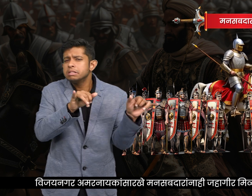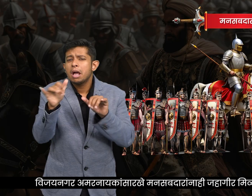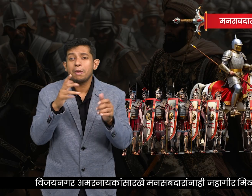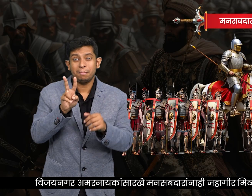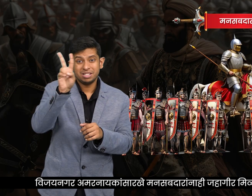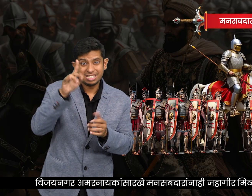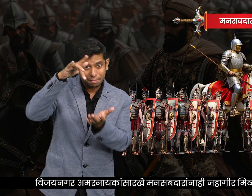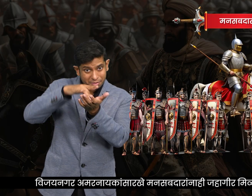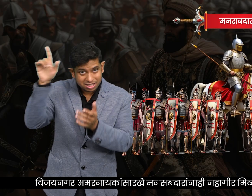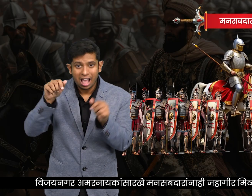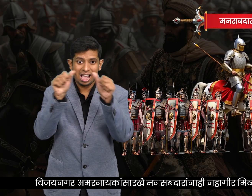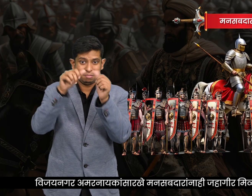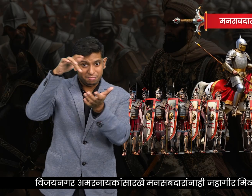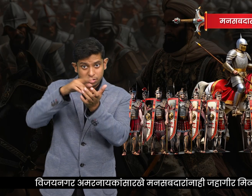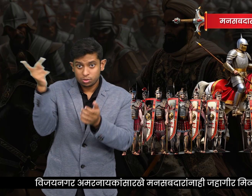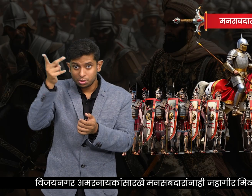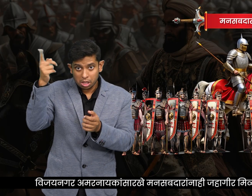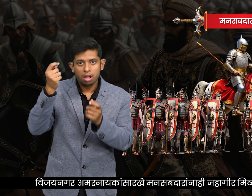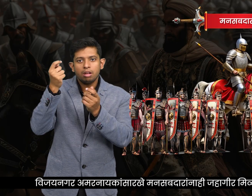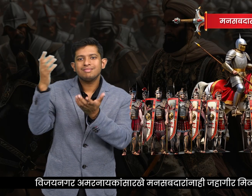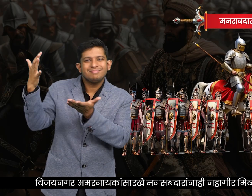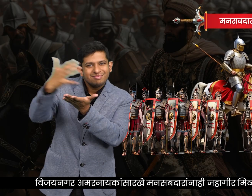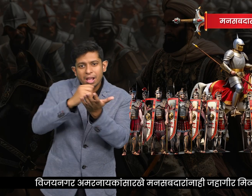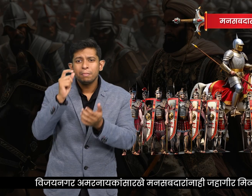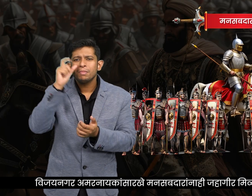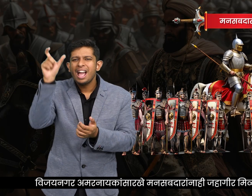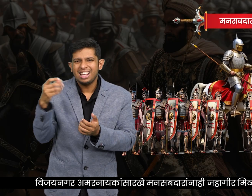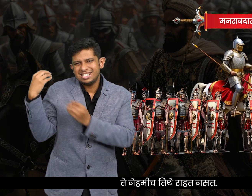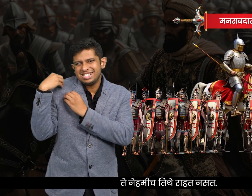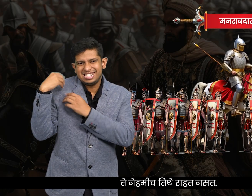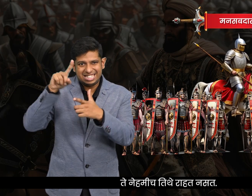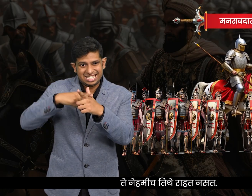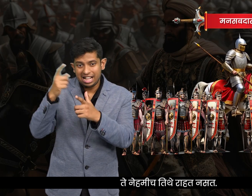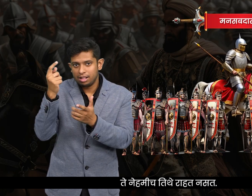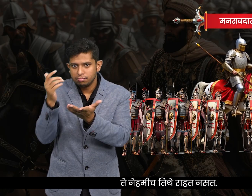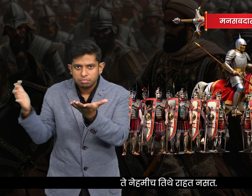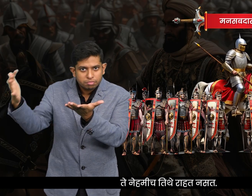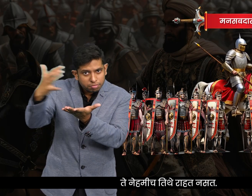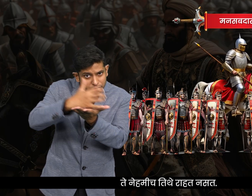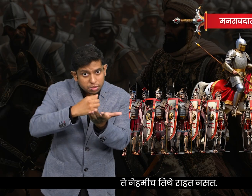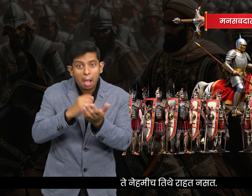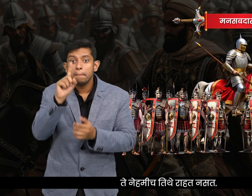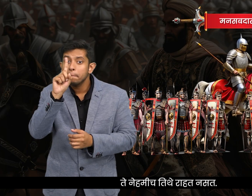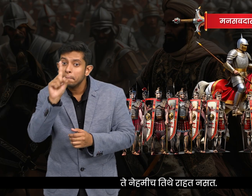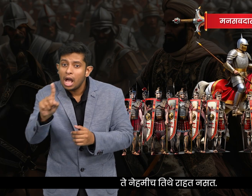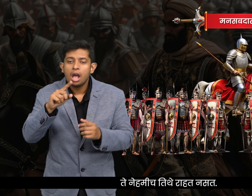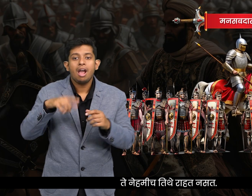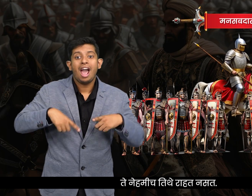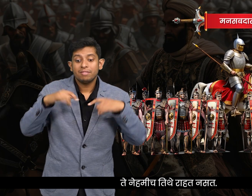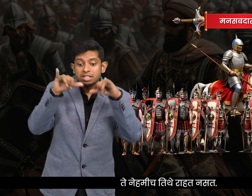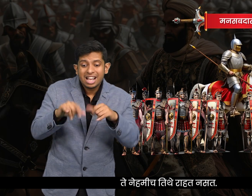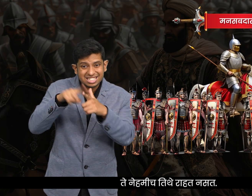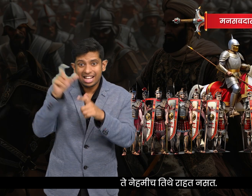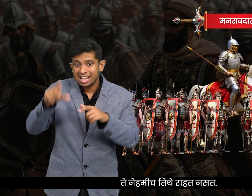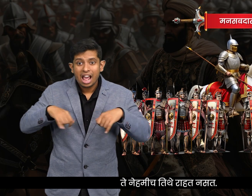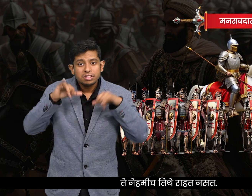अमराणिकांसारखे मनसबदारांनाही जहांगीर मिळत असत, परंतु ते नेहमीच तिथे राहत नसत.